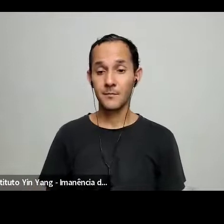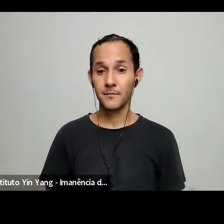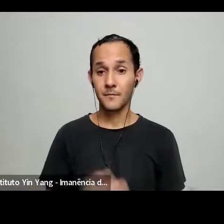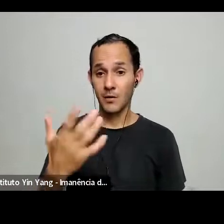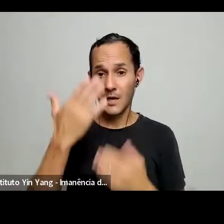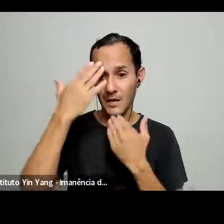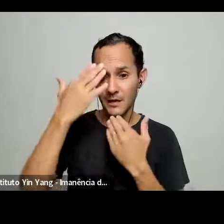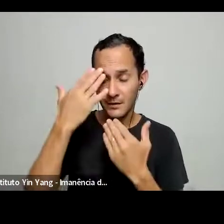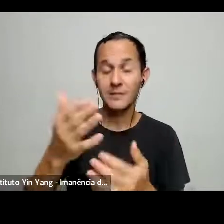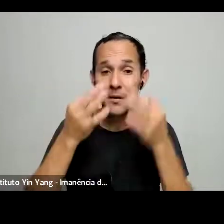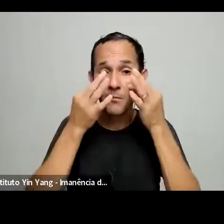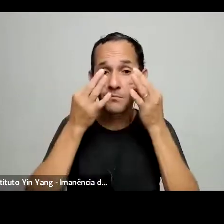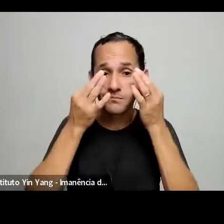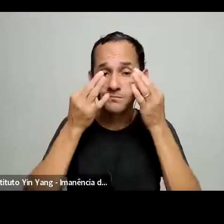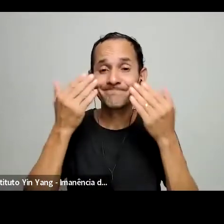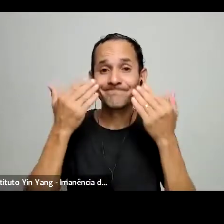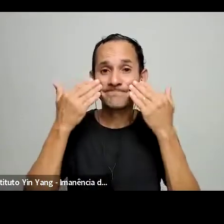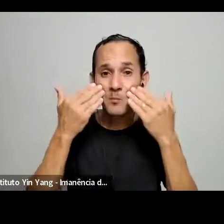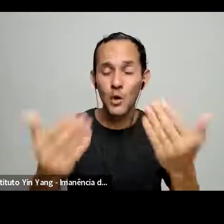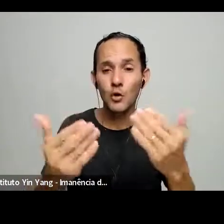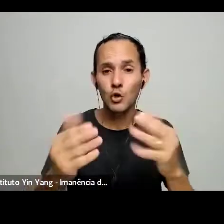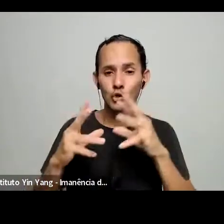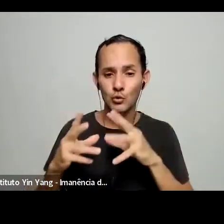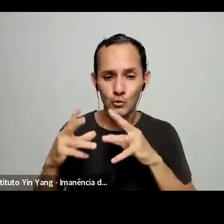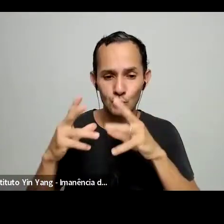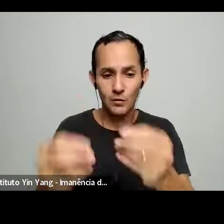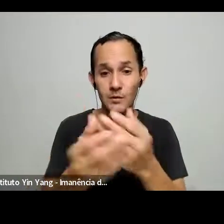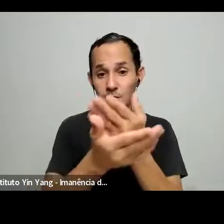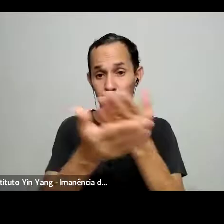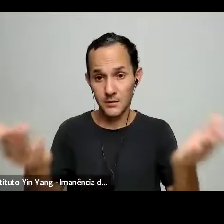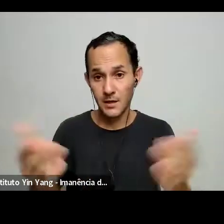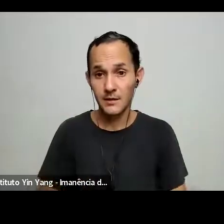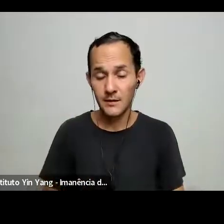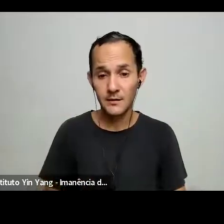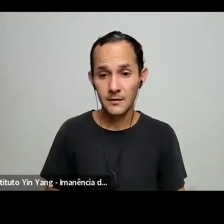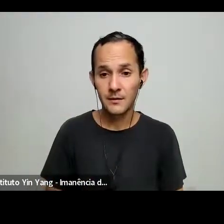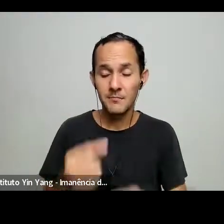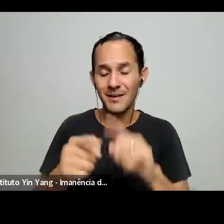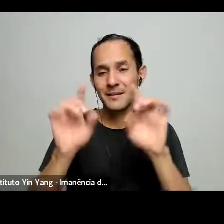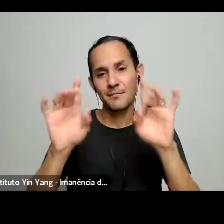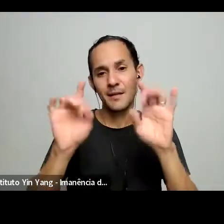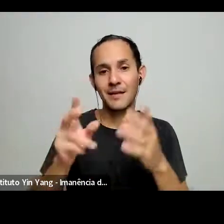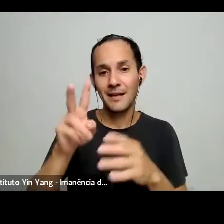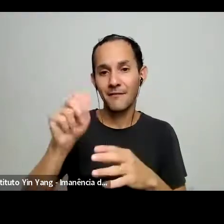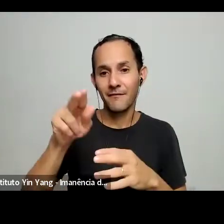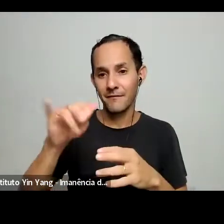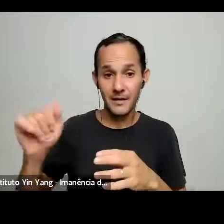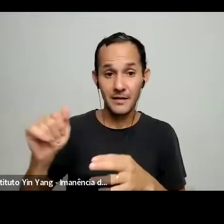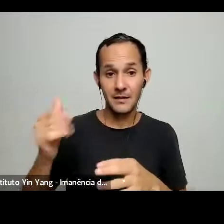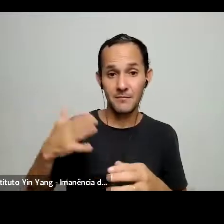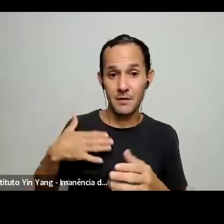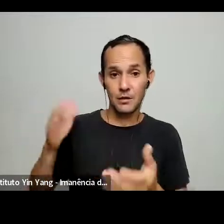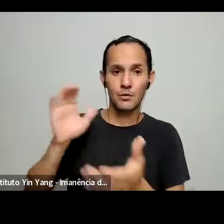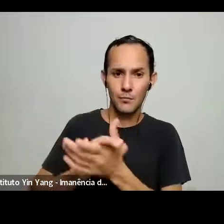agradecer publicamente aqui, né, a todos vocês, mas especialmente a Vânia, que é minha esposa, né, vocês